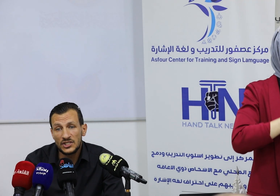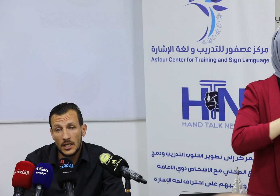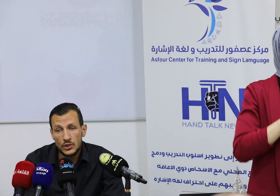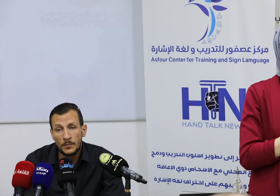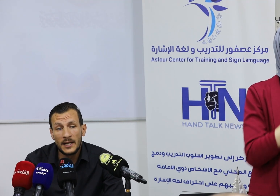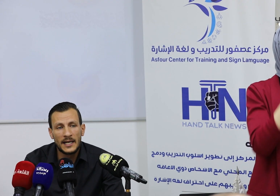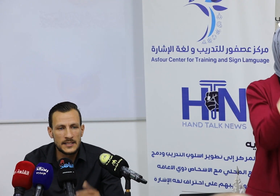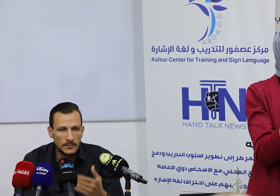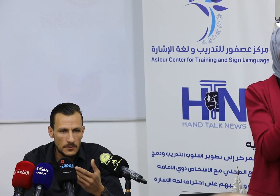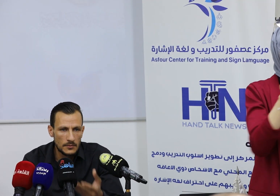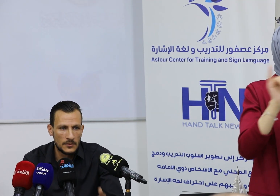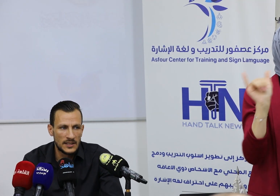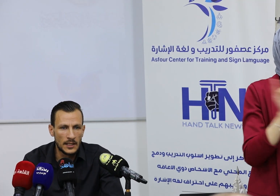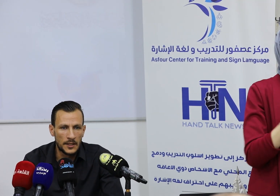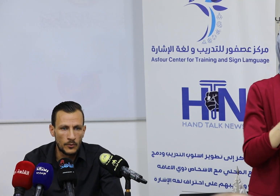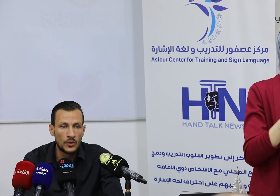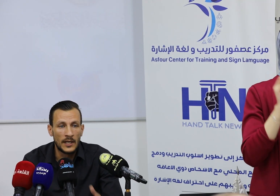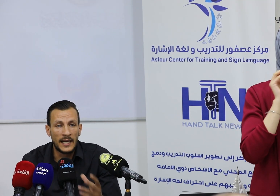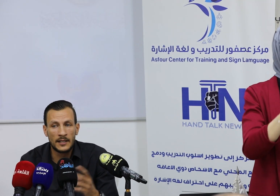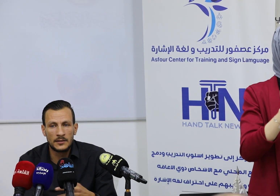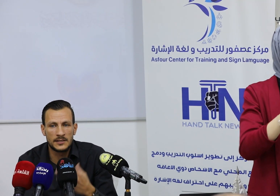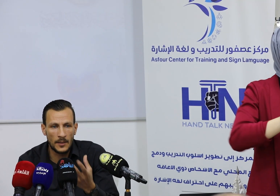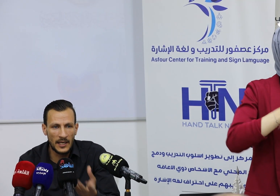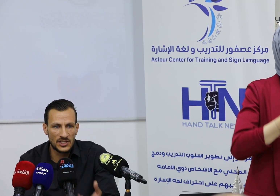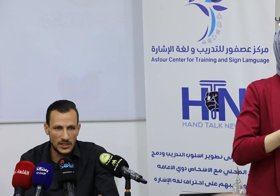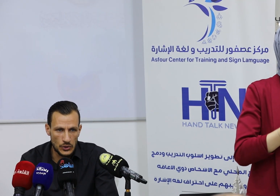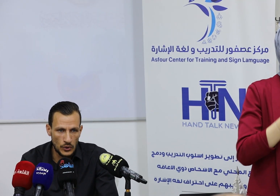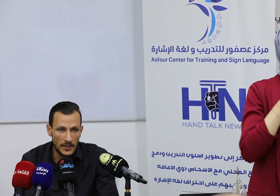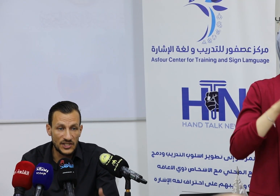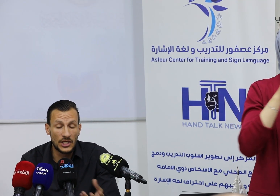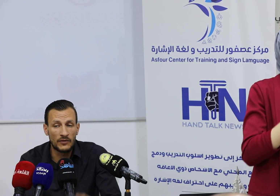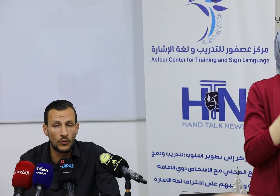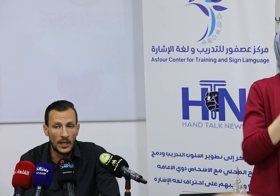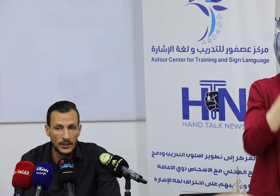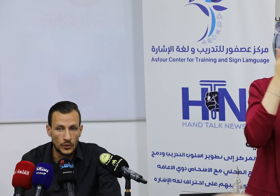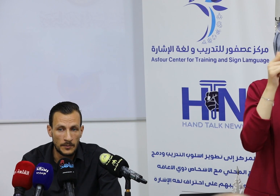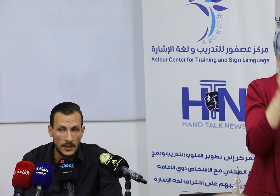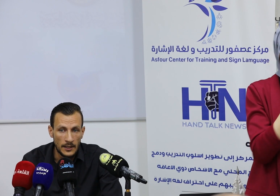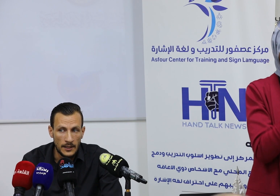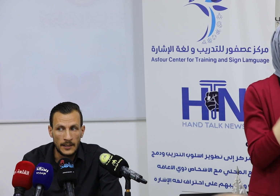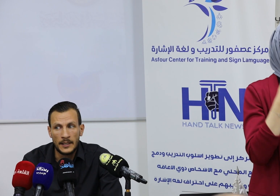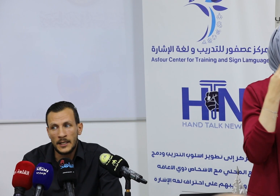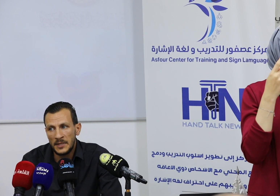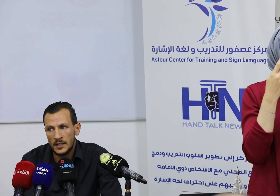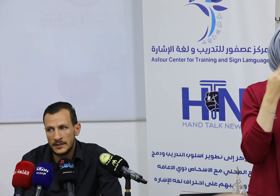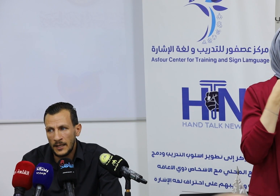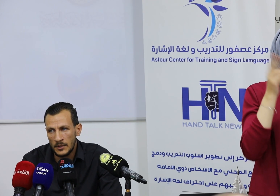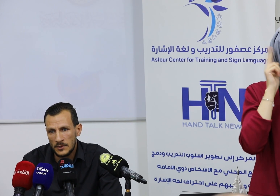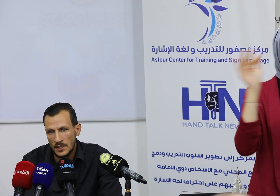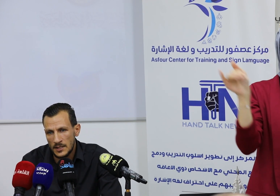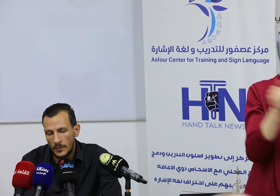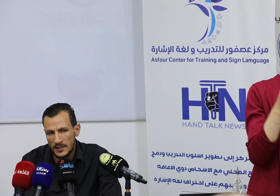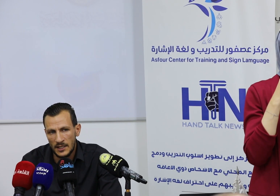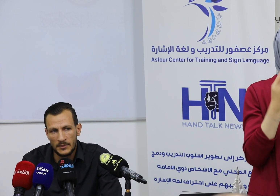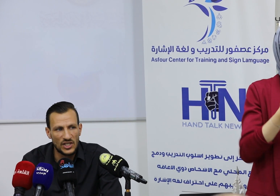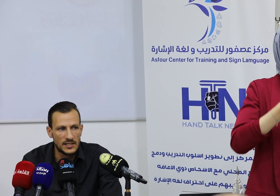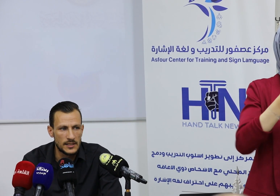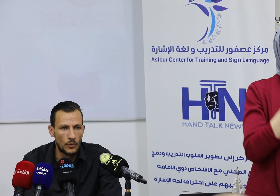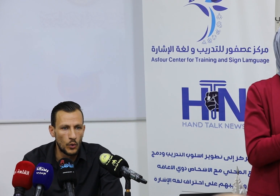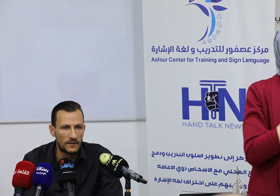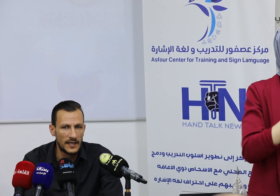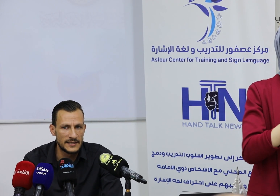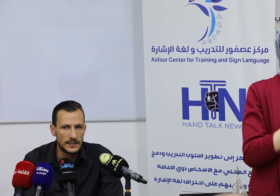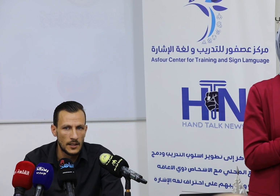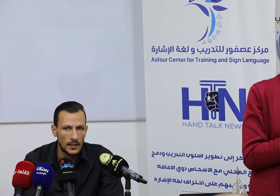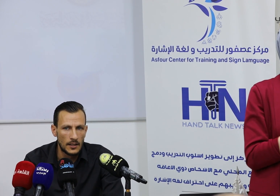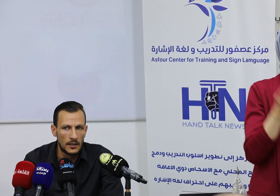هذول الاشخاص هم اللي لازم يتدربوا على استقبال أشخاص الصم عشان يعرفوا معاناتهم. إحنا بنحكي دائماً بقصة سابقة صارت مع شخص أصم،